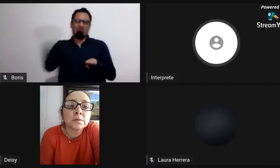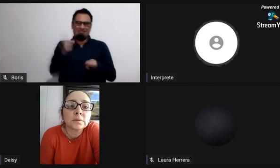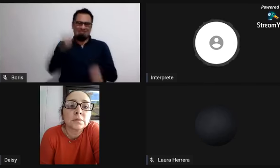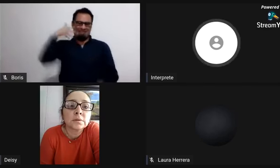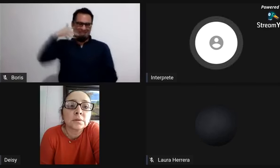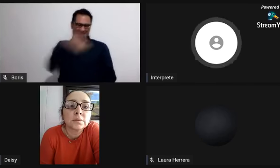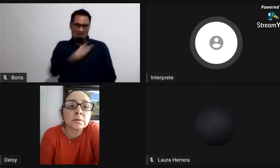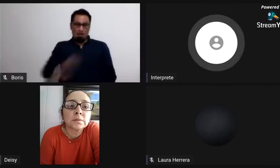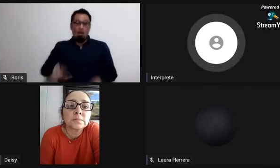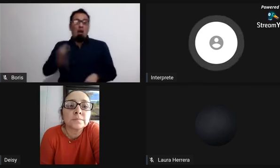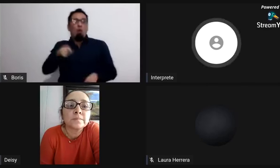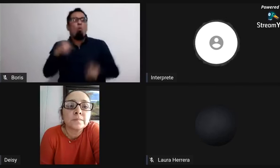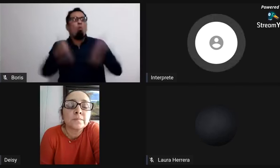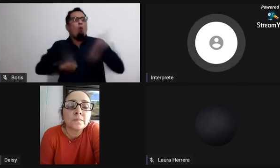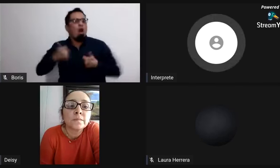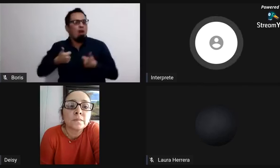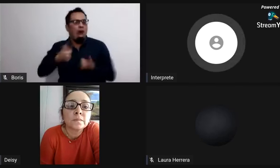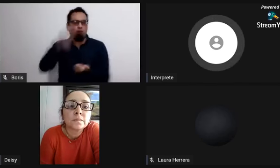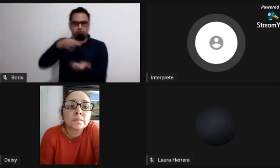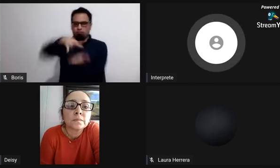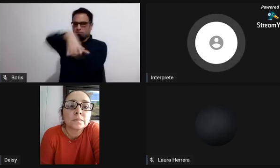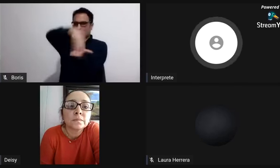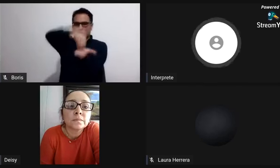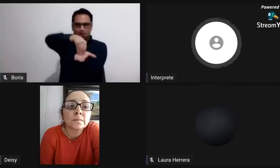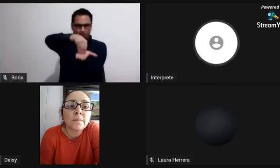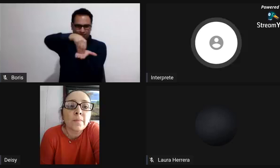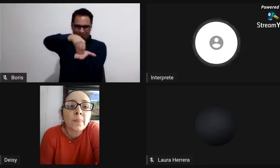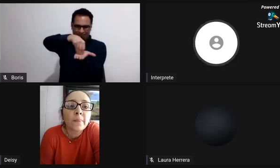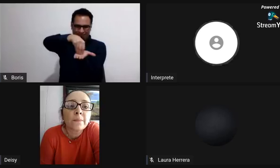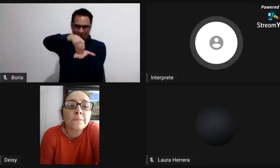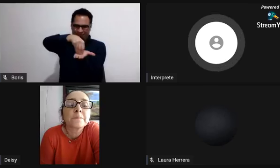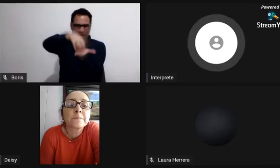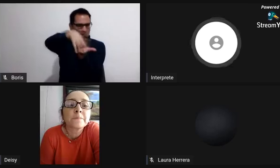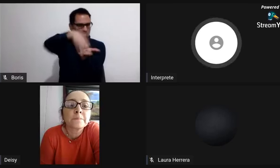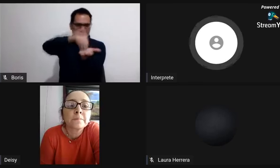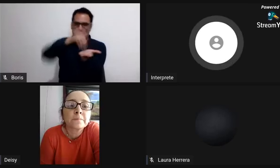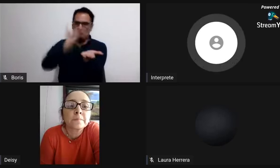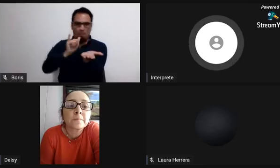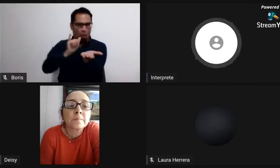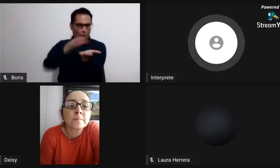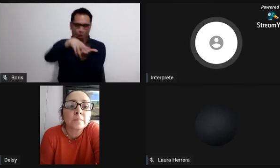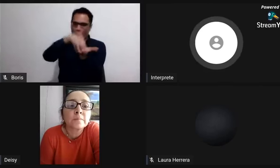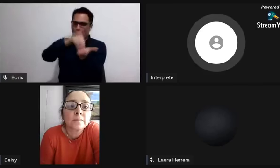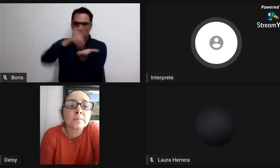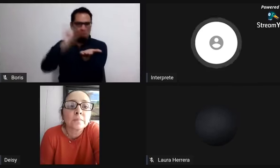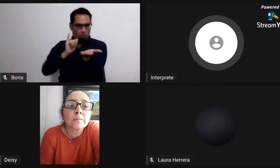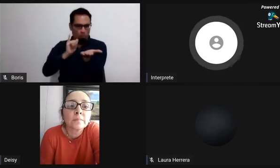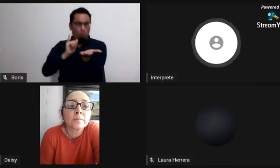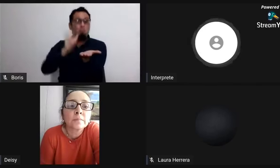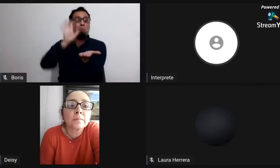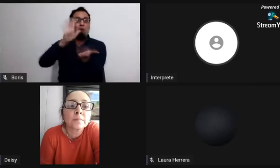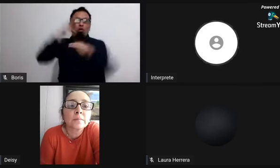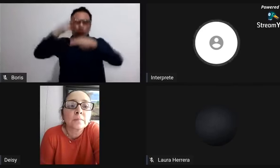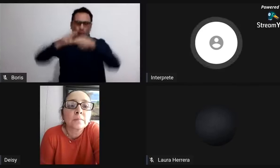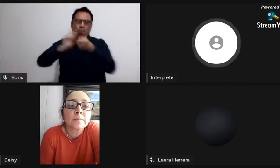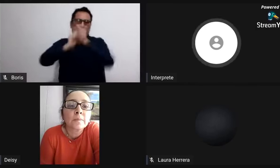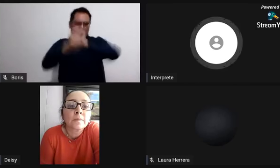este falleció, llegó al cargo el general Santander y se convirtió de nuevo en un modelo de